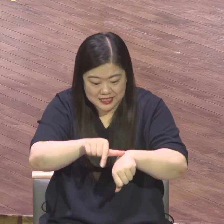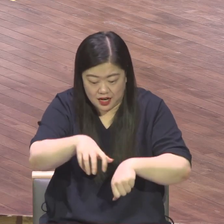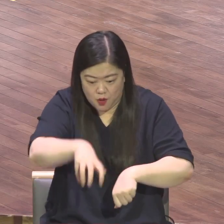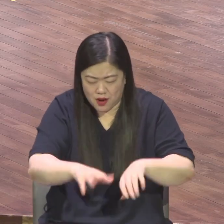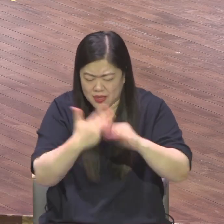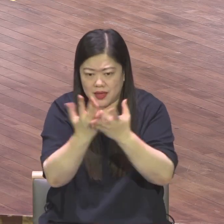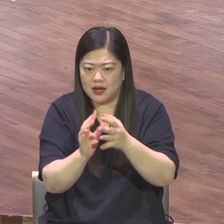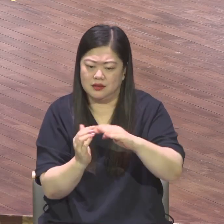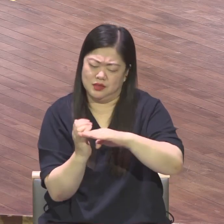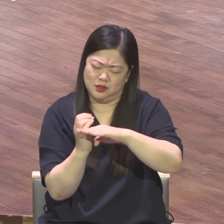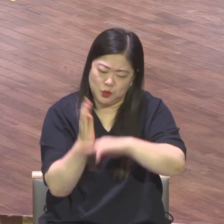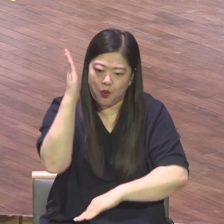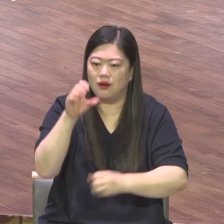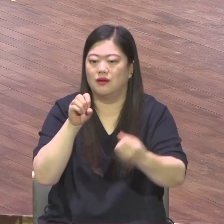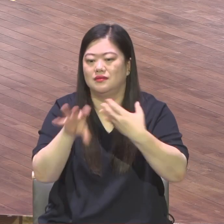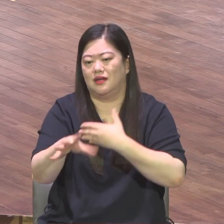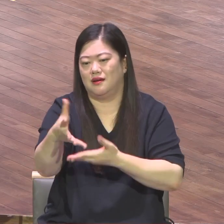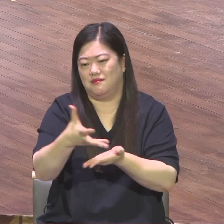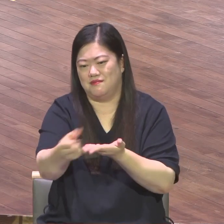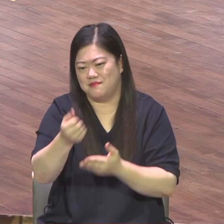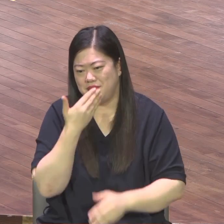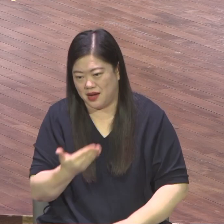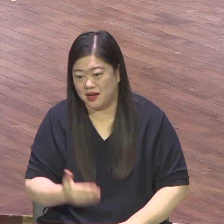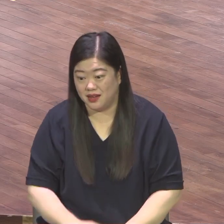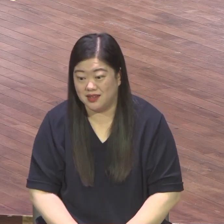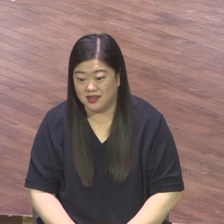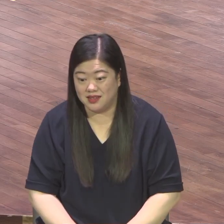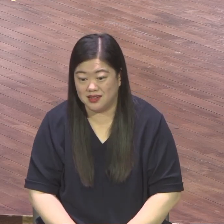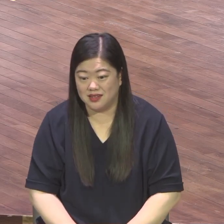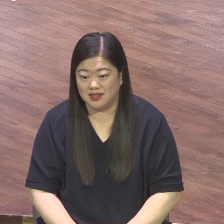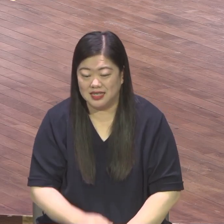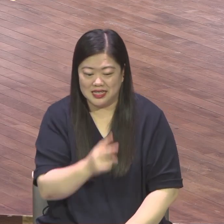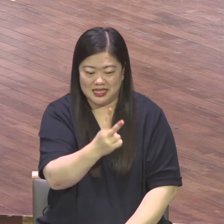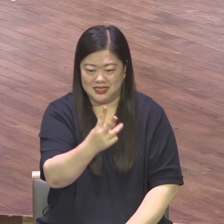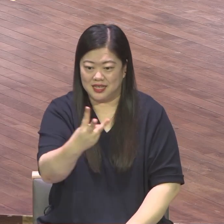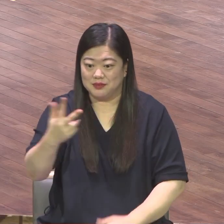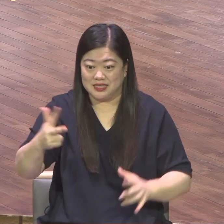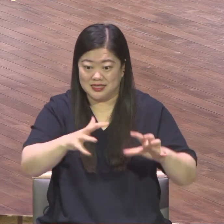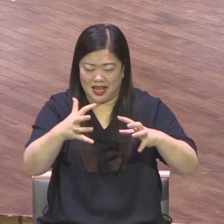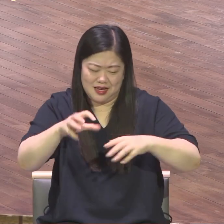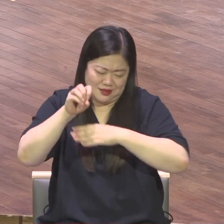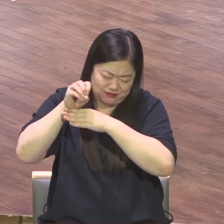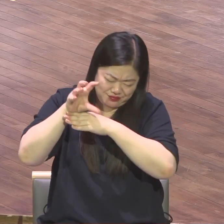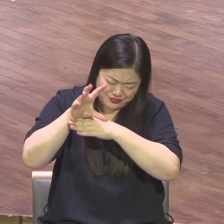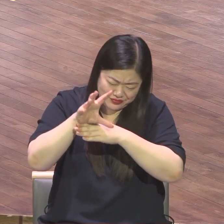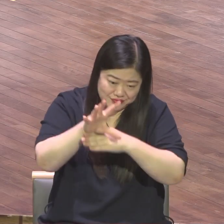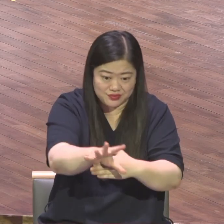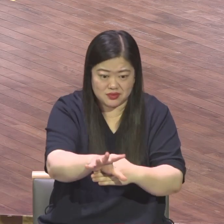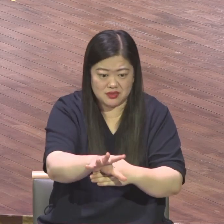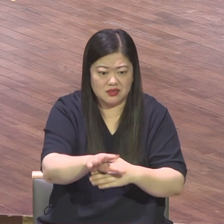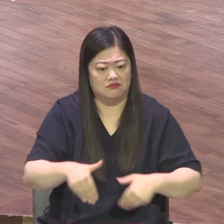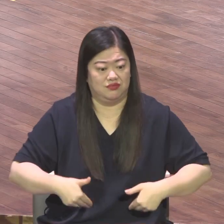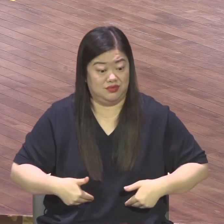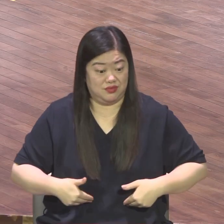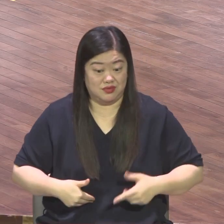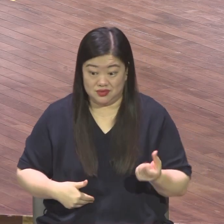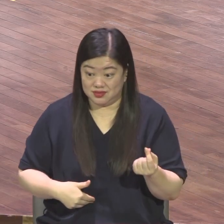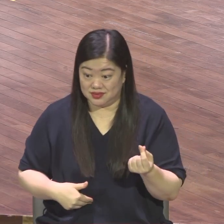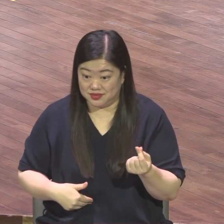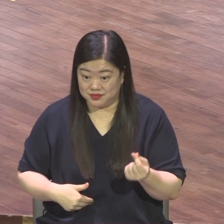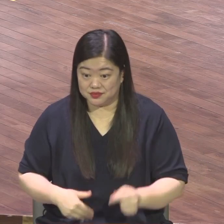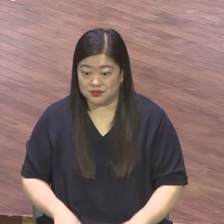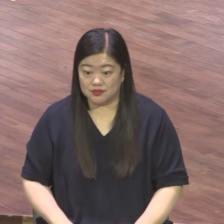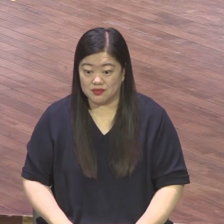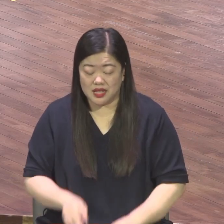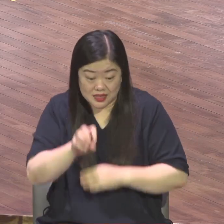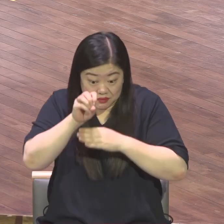빛을 비출 수가 있다. 237의 빛을 비추고 있는 기도가 이제 시작된 것입니다. 하나님이 인도하시고